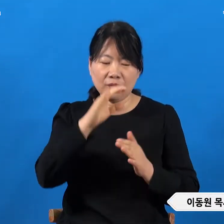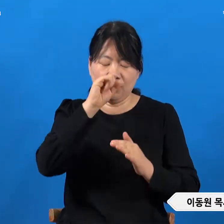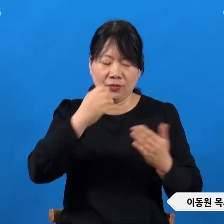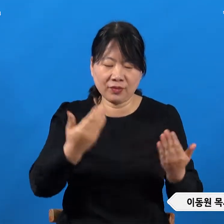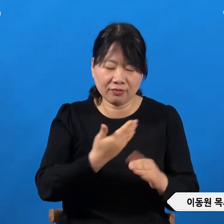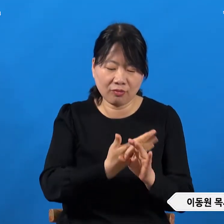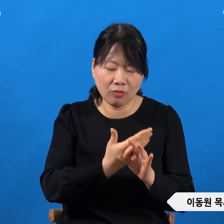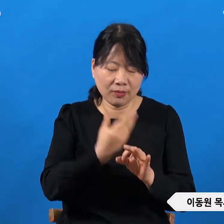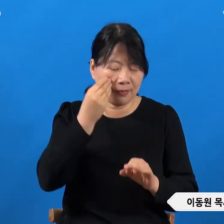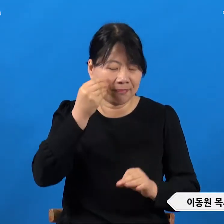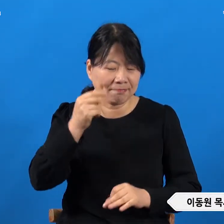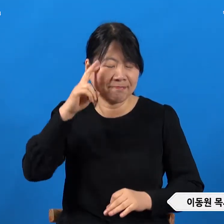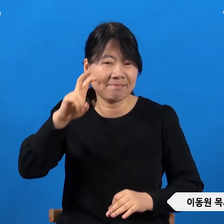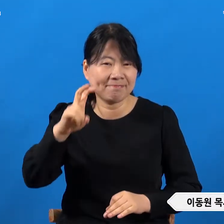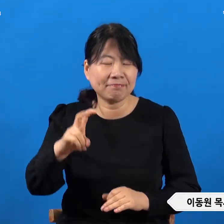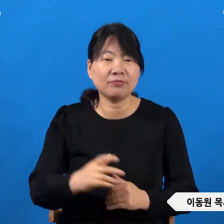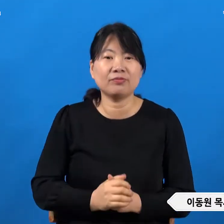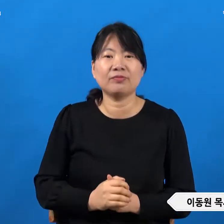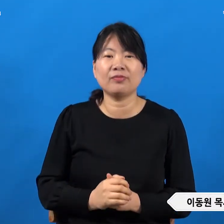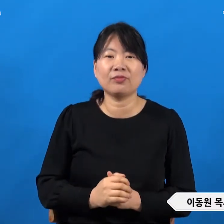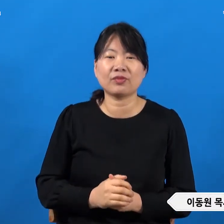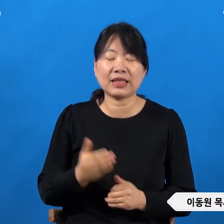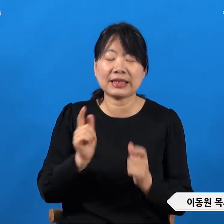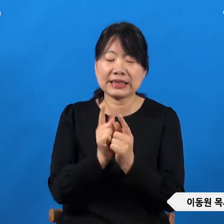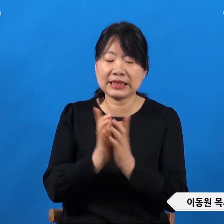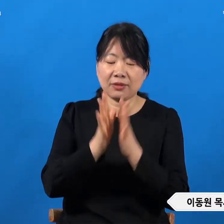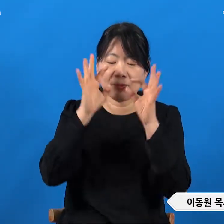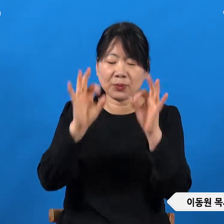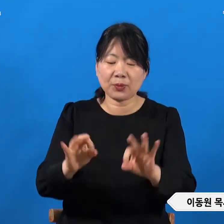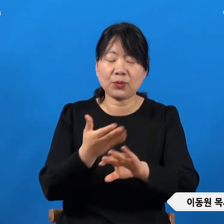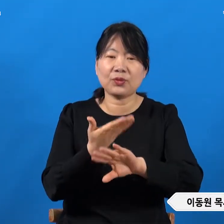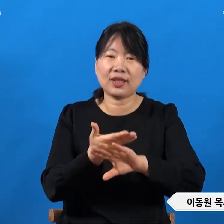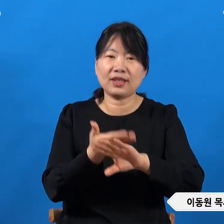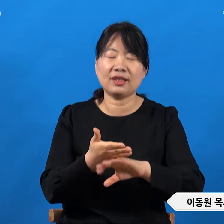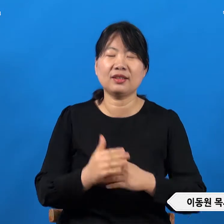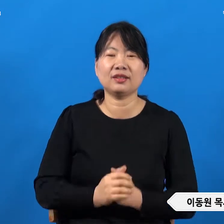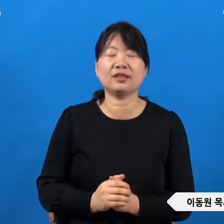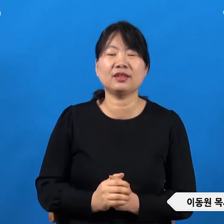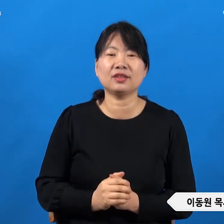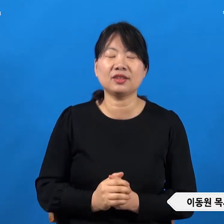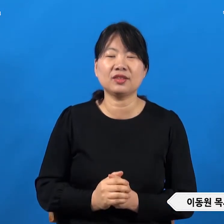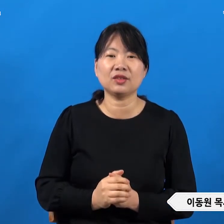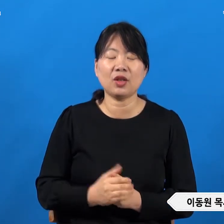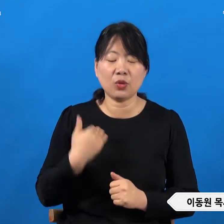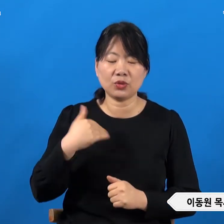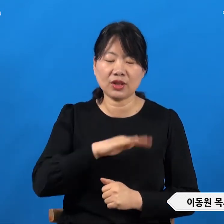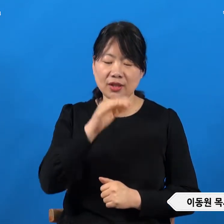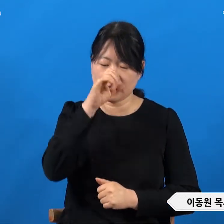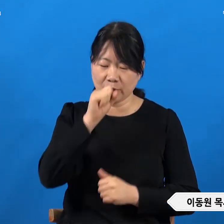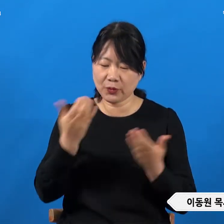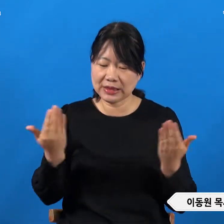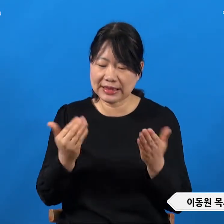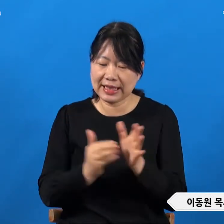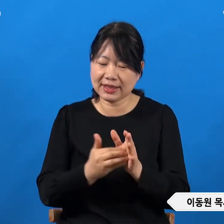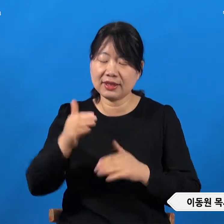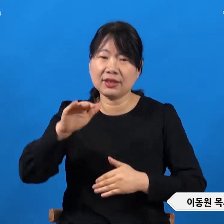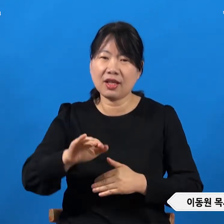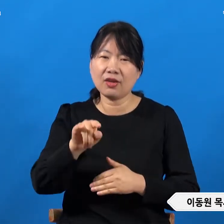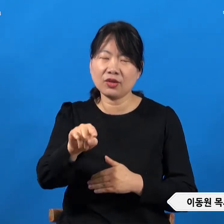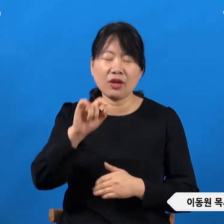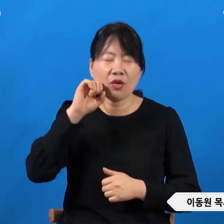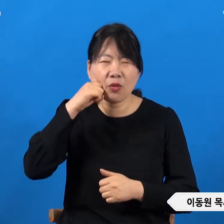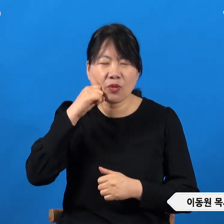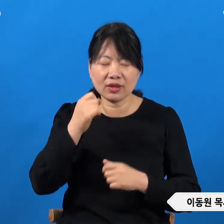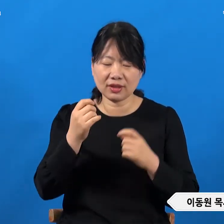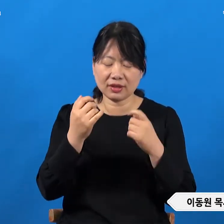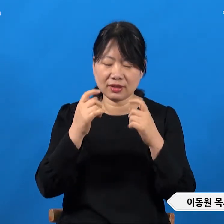하면 만사형통할 거야. 근데 실제로는 그렇지 않습니다. 우리가 좋은 일을 했는데도 거기에